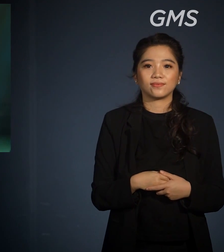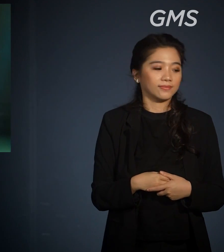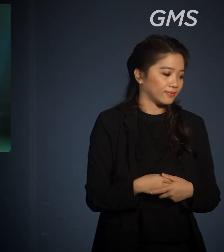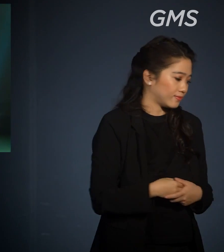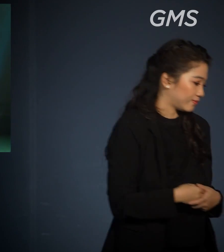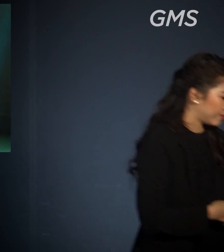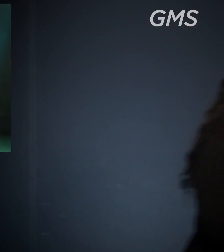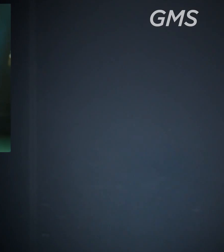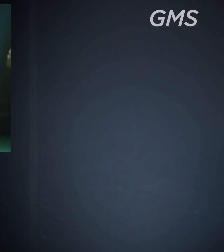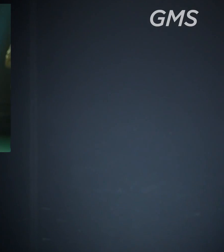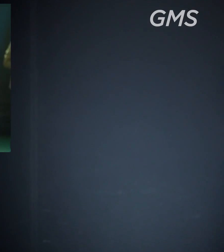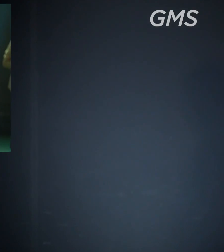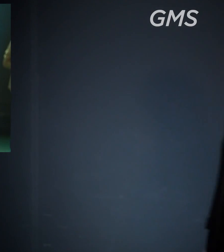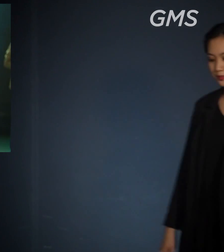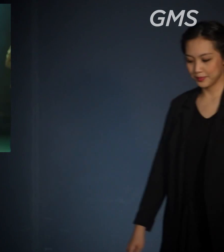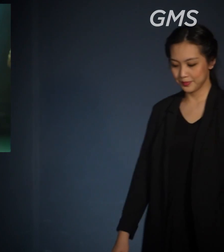Haleluya.